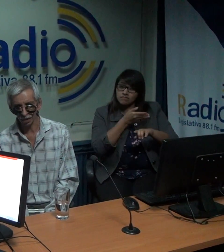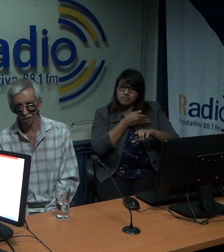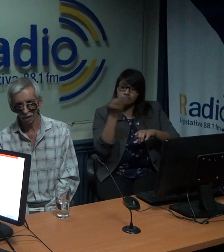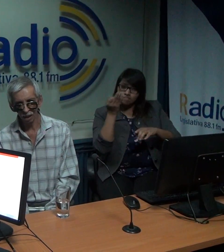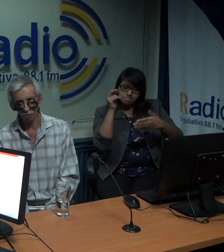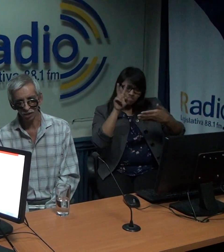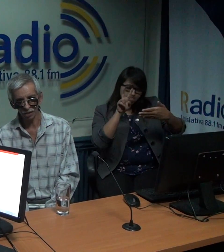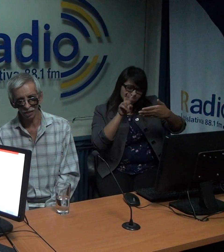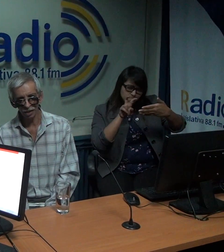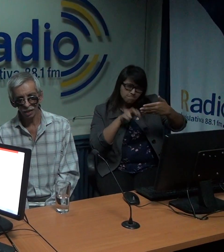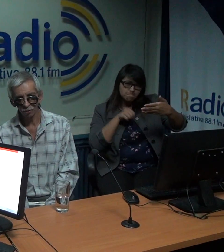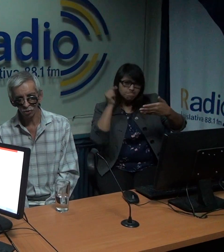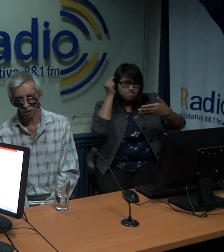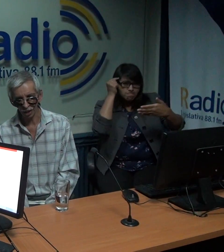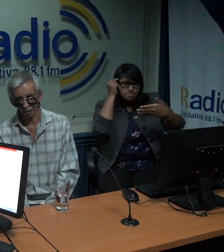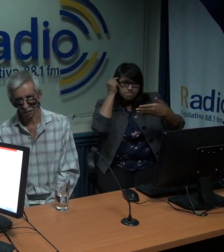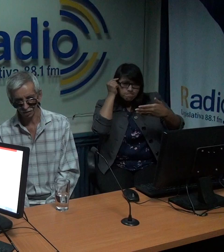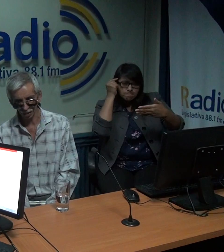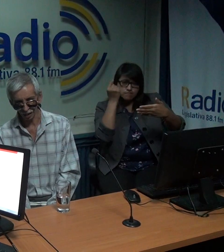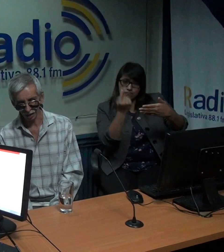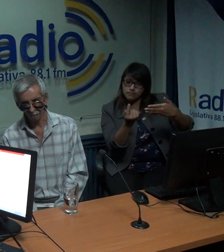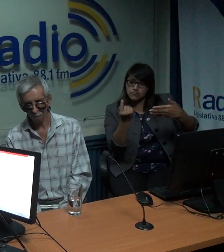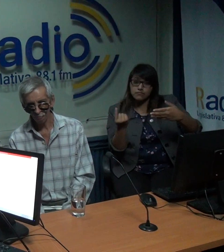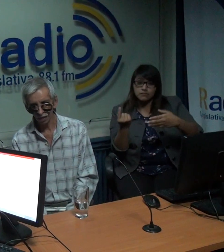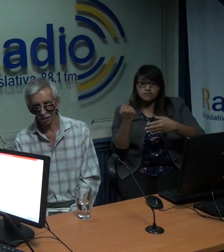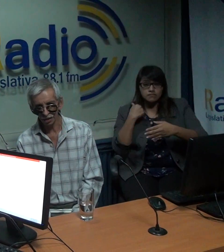personas también autistas no sean